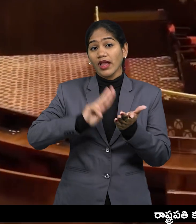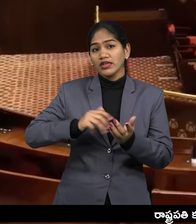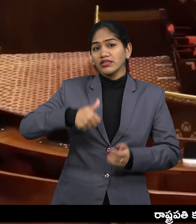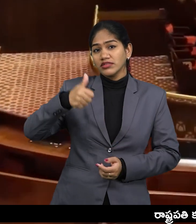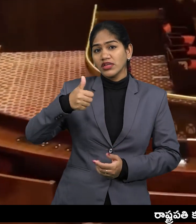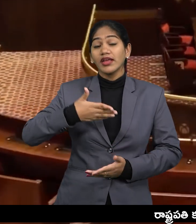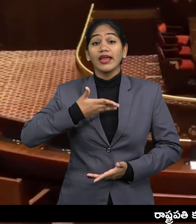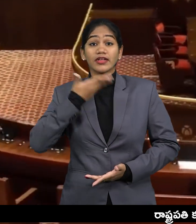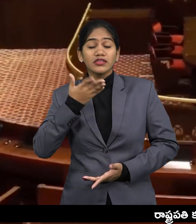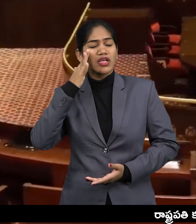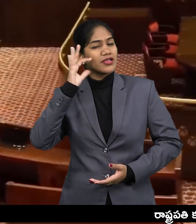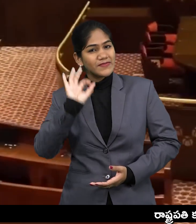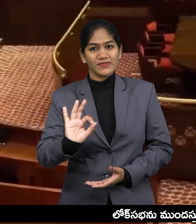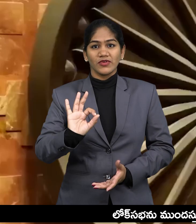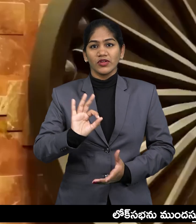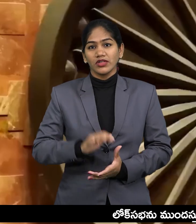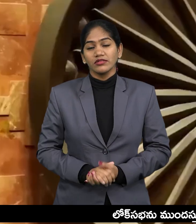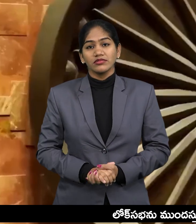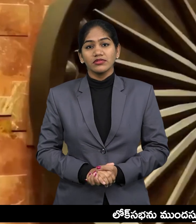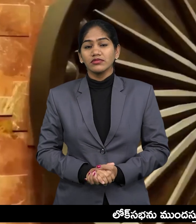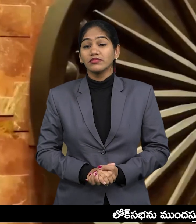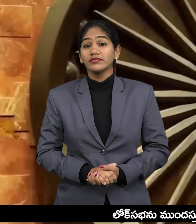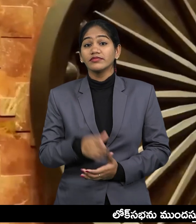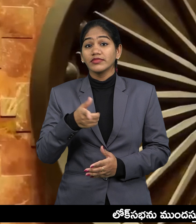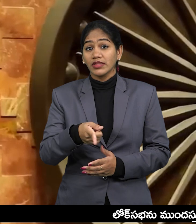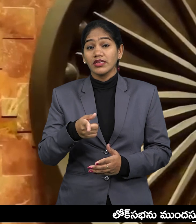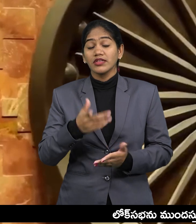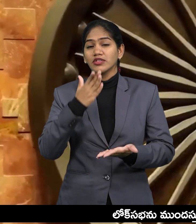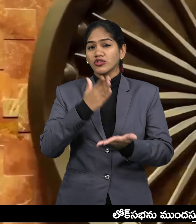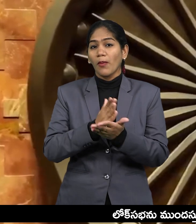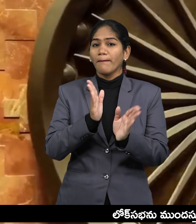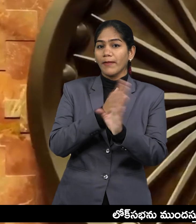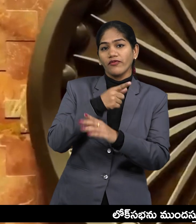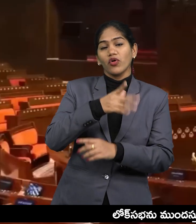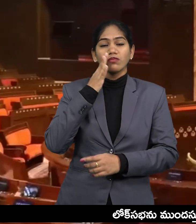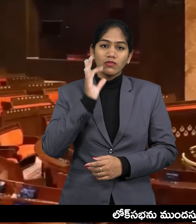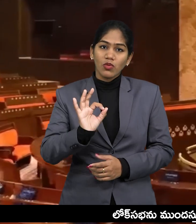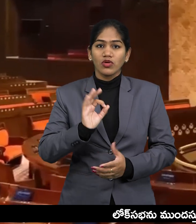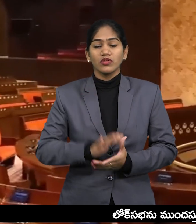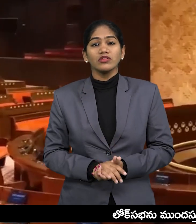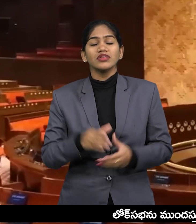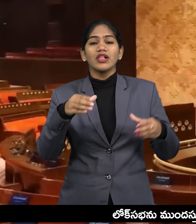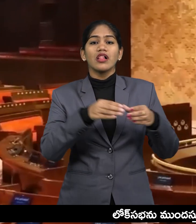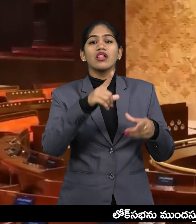రాష్ట్రపతి కూడా లోక్సభను రద్దు చేయవచ్చు. లోక్సభను ముందస్తుగా రద్దు చేయటంలో ప్రధాని సలహా కీలకం.